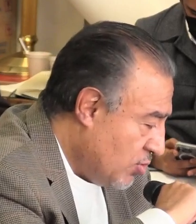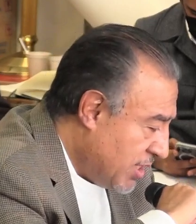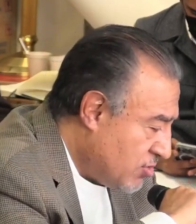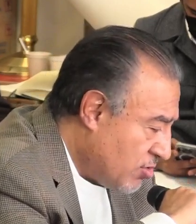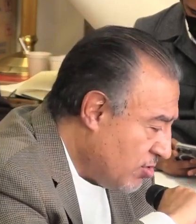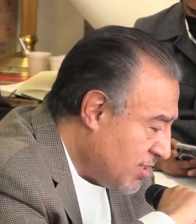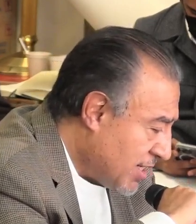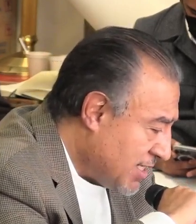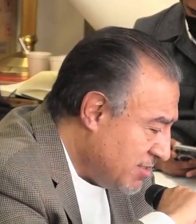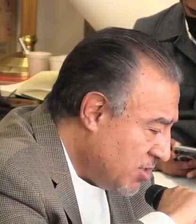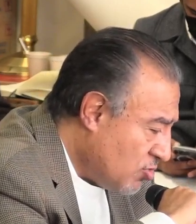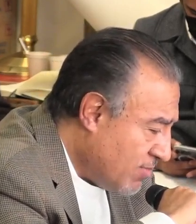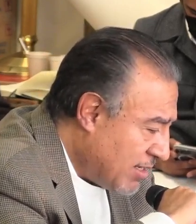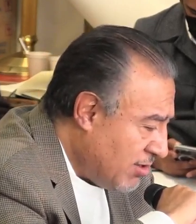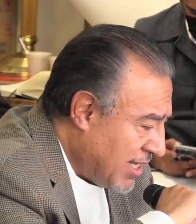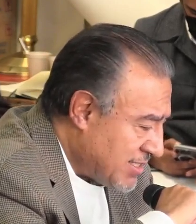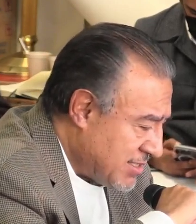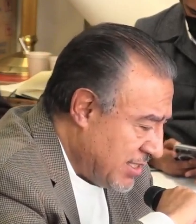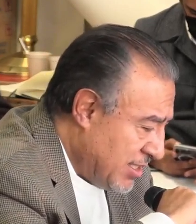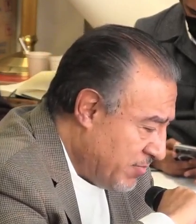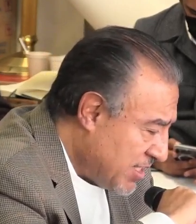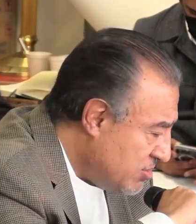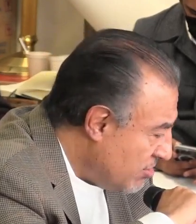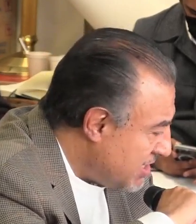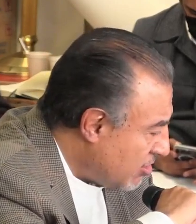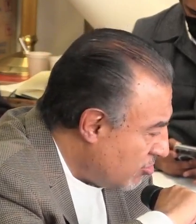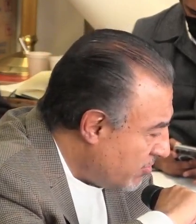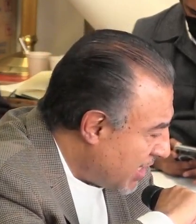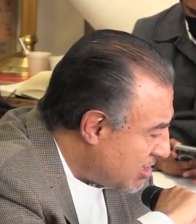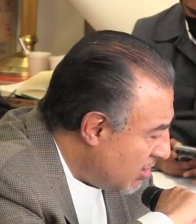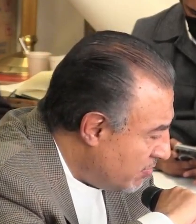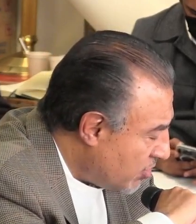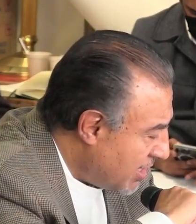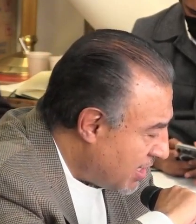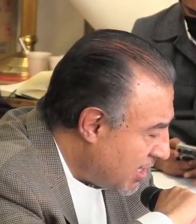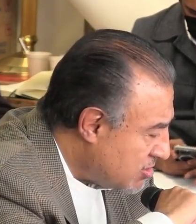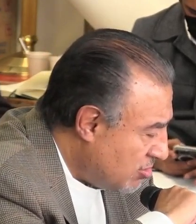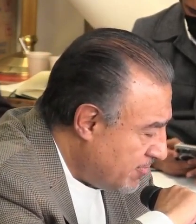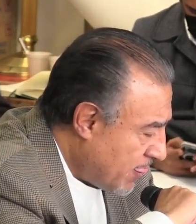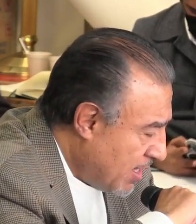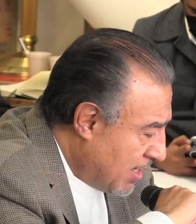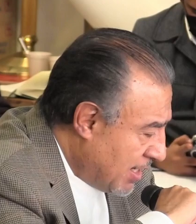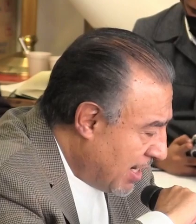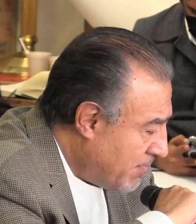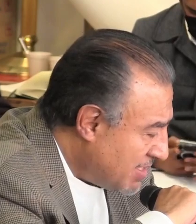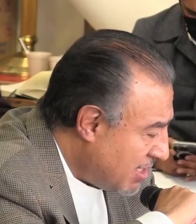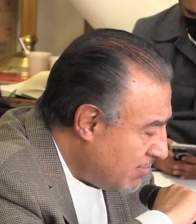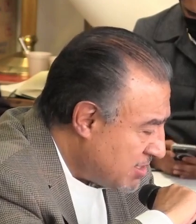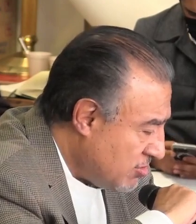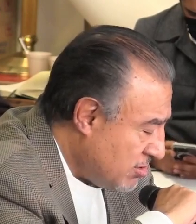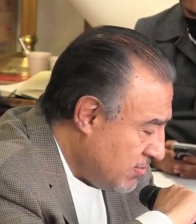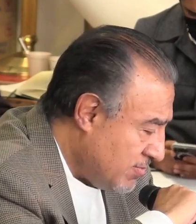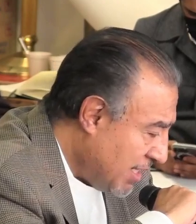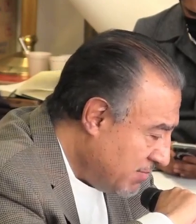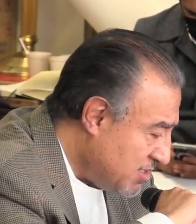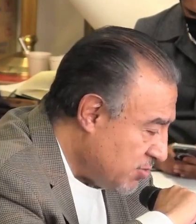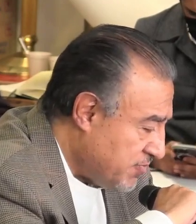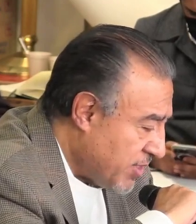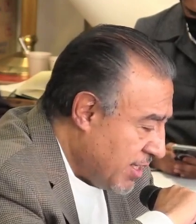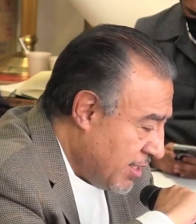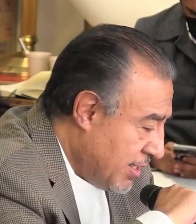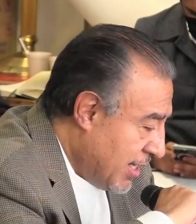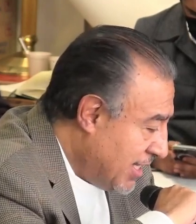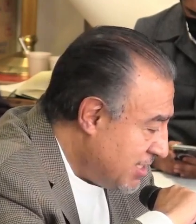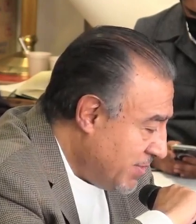En un entorno donde el crecimiento urbano y las presiones económicas suelen poner en riesgo la preservación del